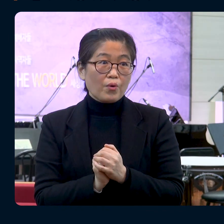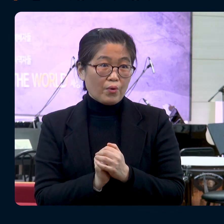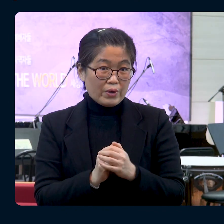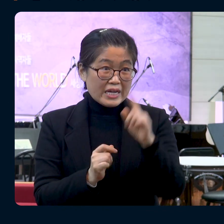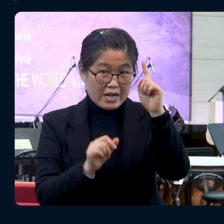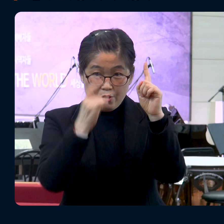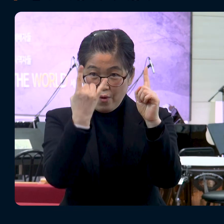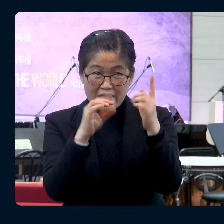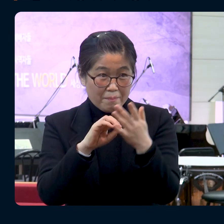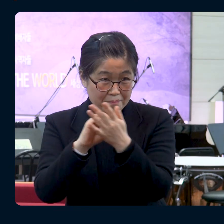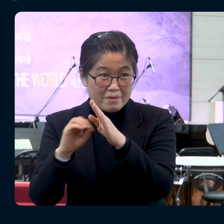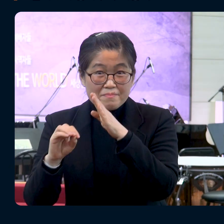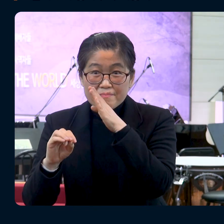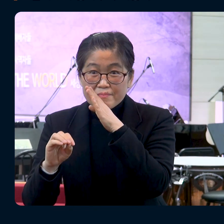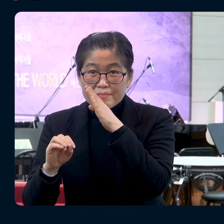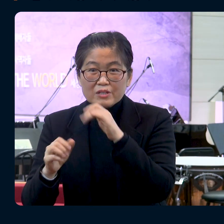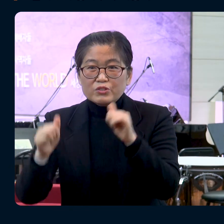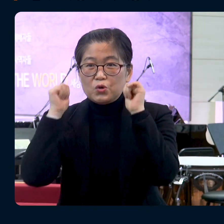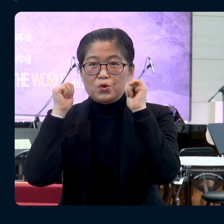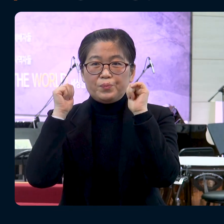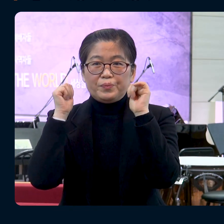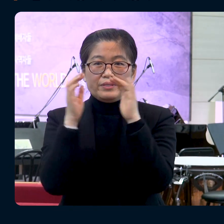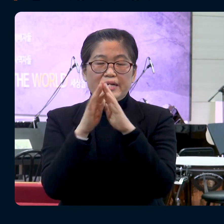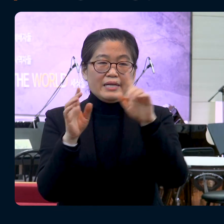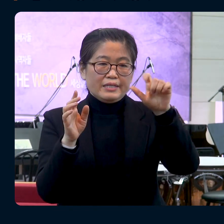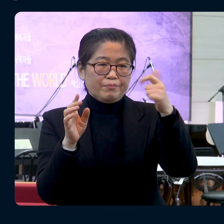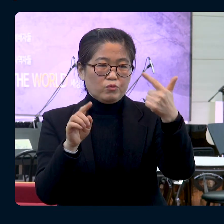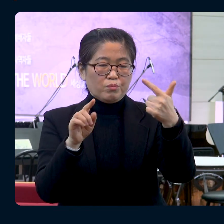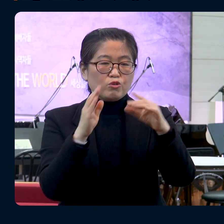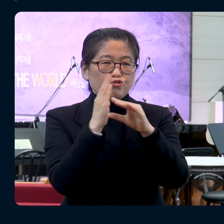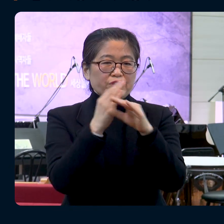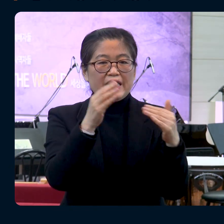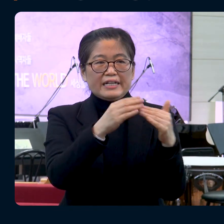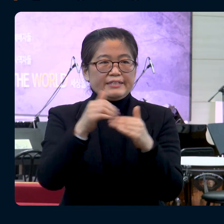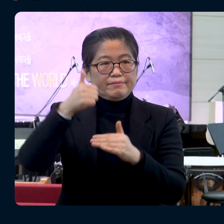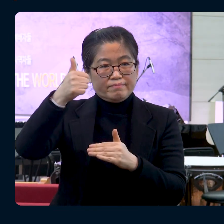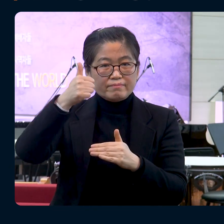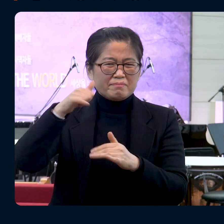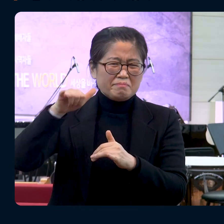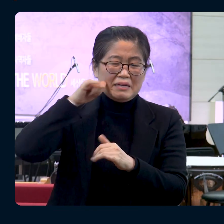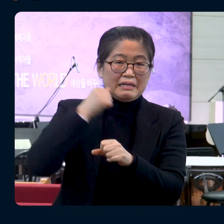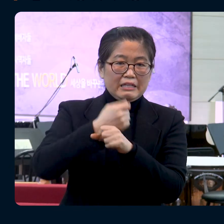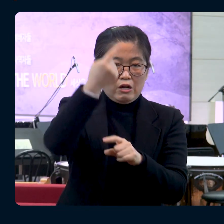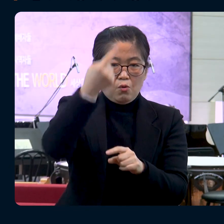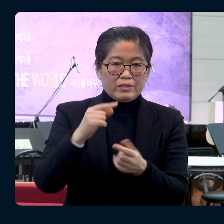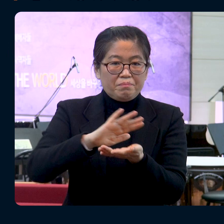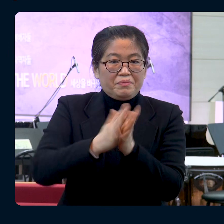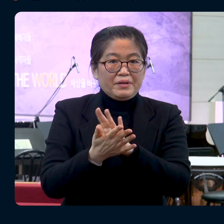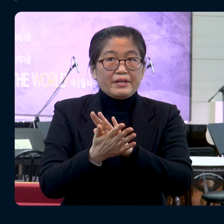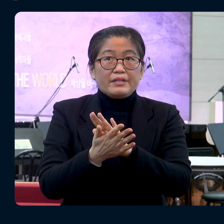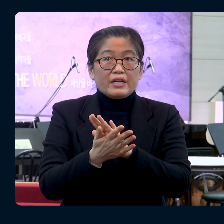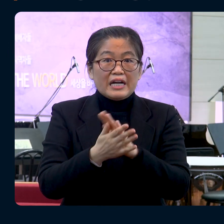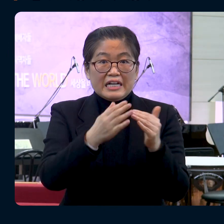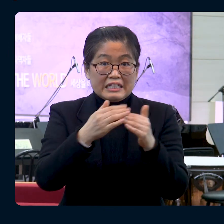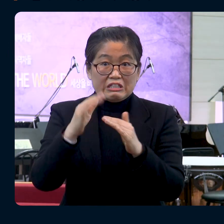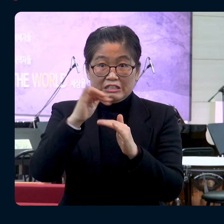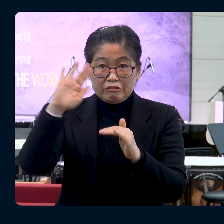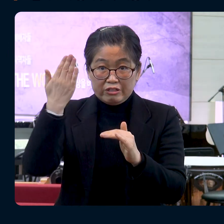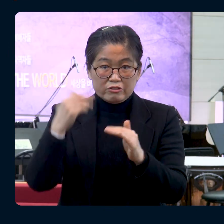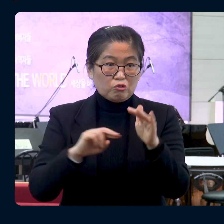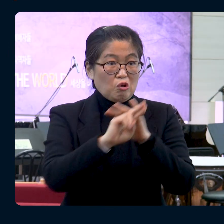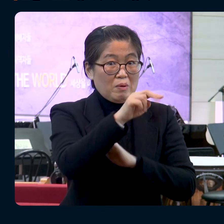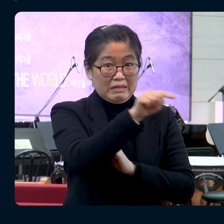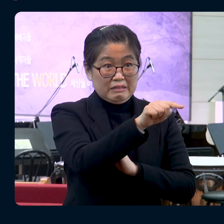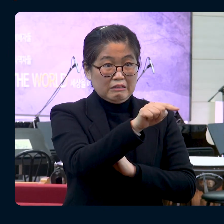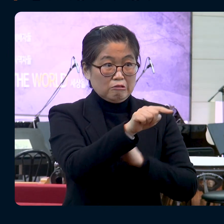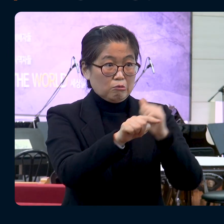바로 1회 입학생 그리고 졸업생 그 그룹의 리더예요. 마약 팔다가 들어와가지고 변화돼서 리더가